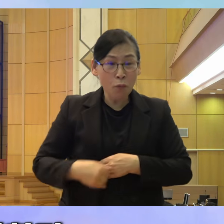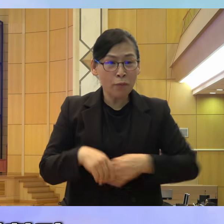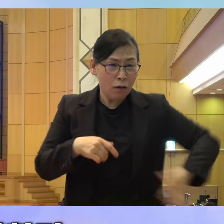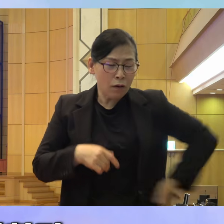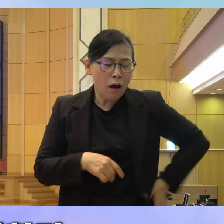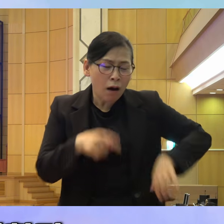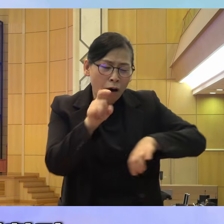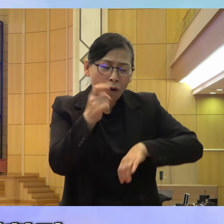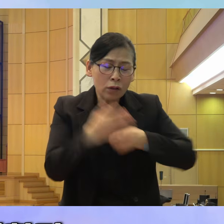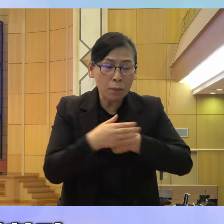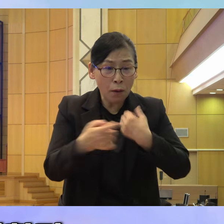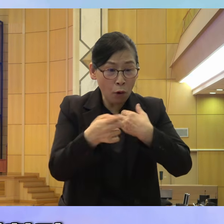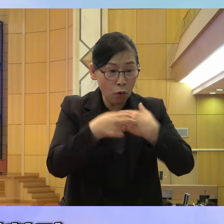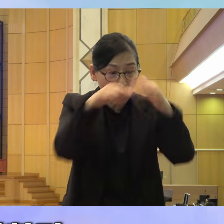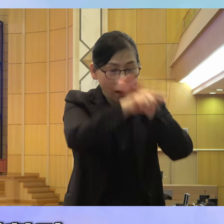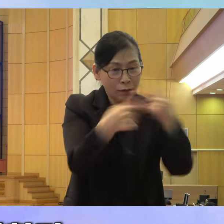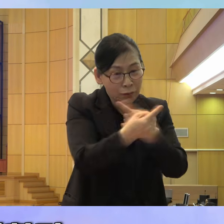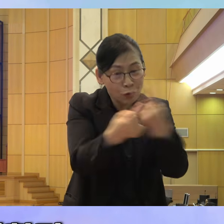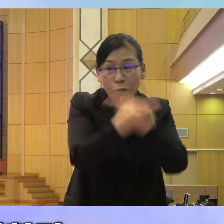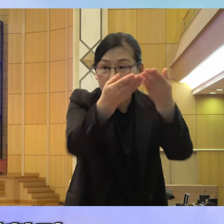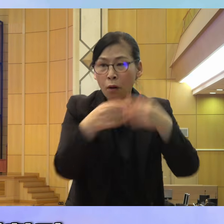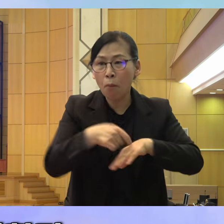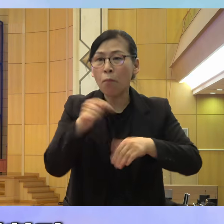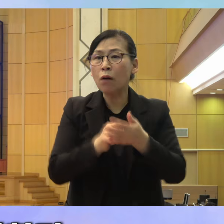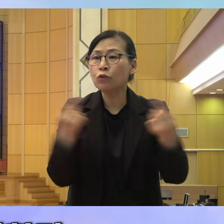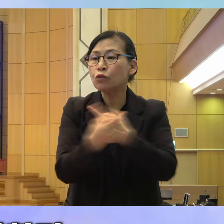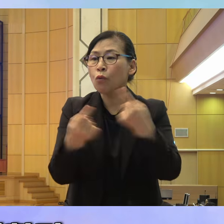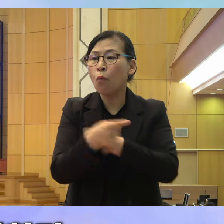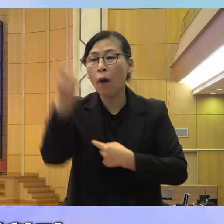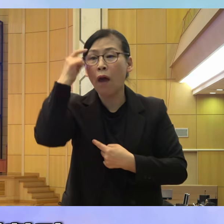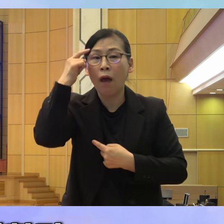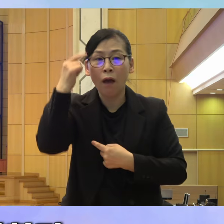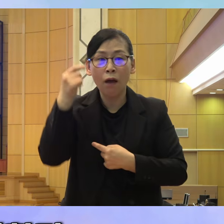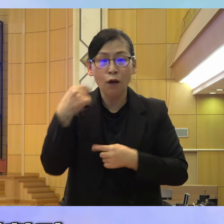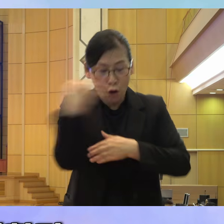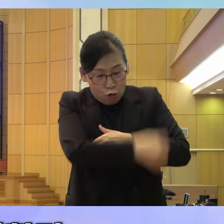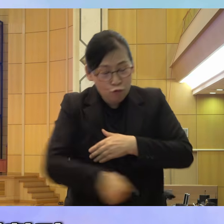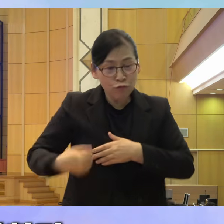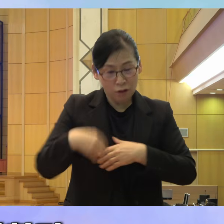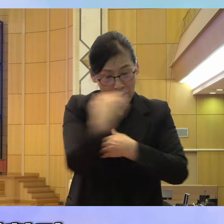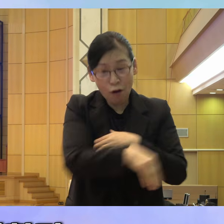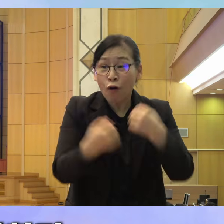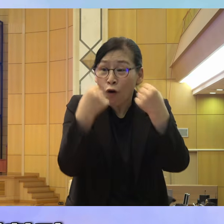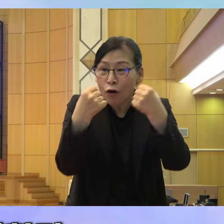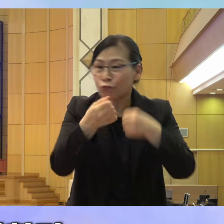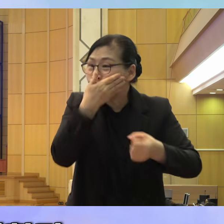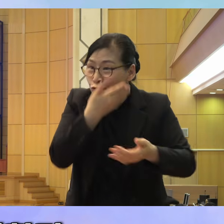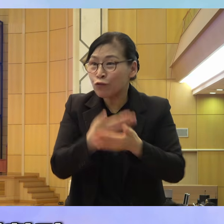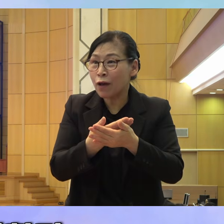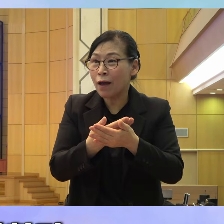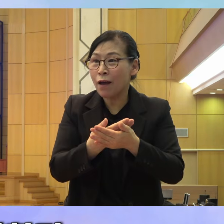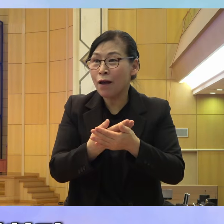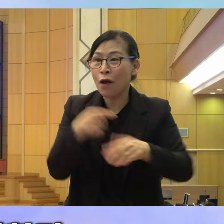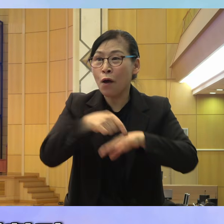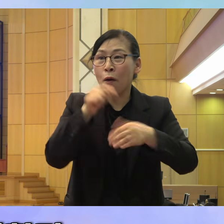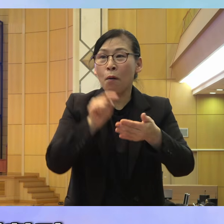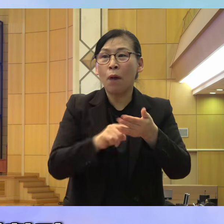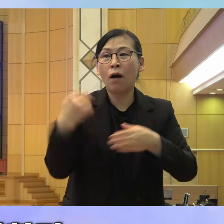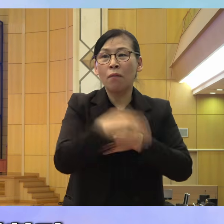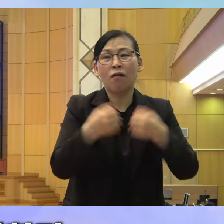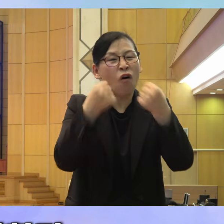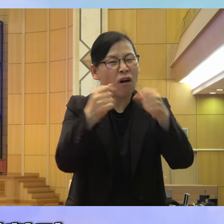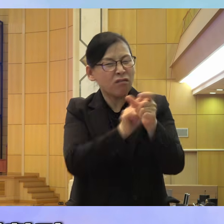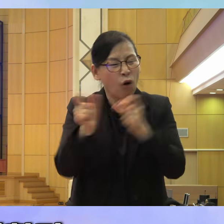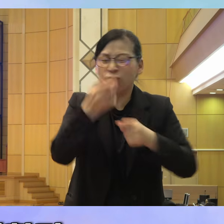병원에 가서 치료할 줄 알면서 왜 마음은 치료하지 않습니까? 육체적인 건강도 중요한데 마음의 건강은